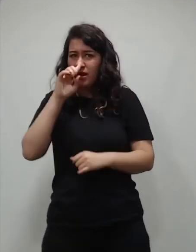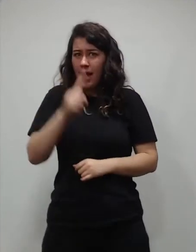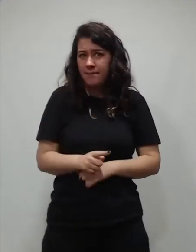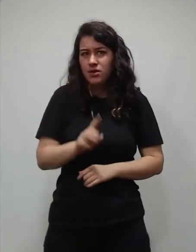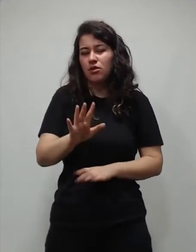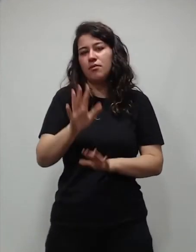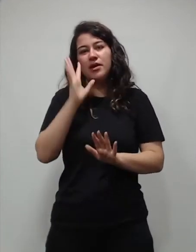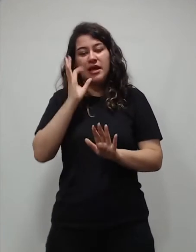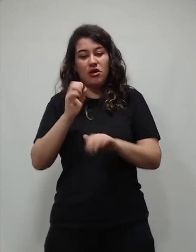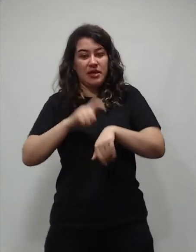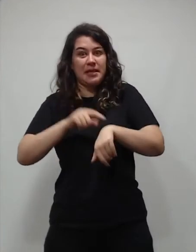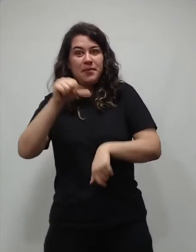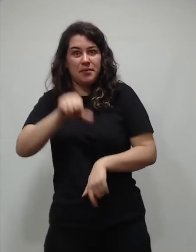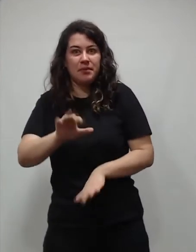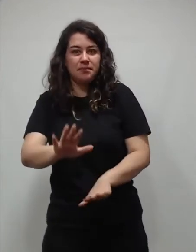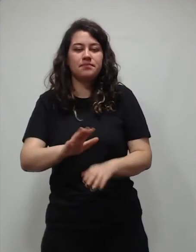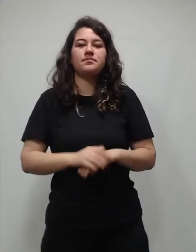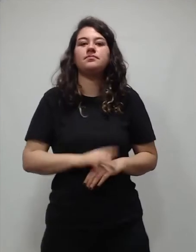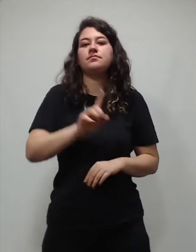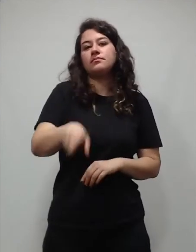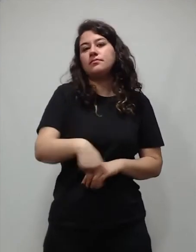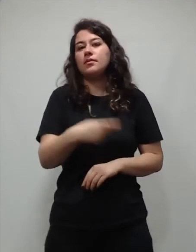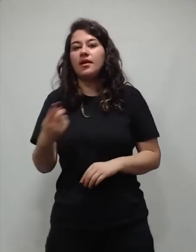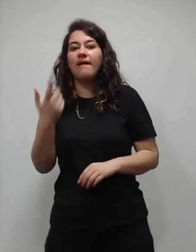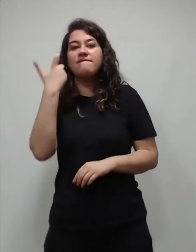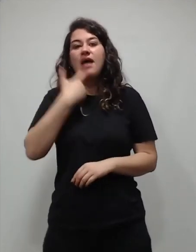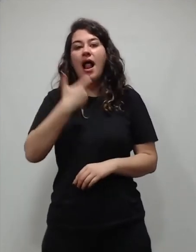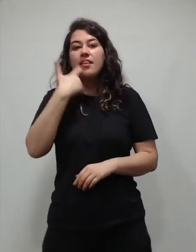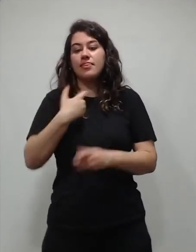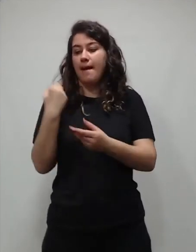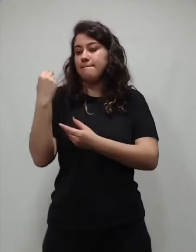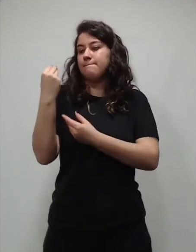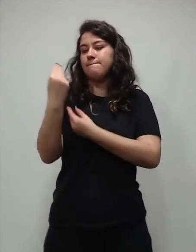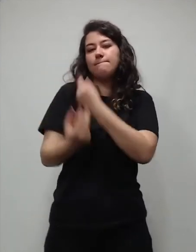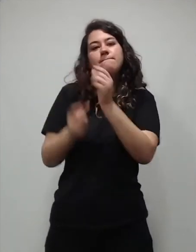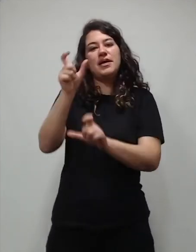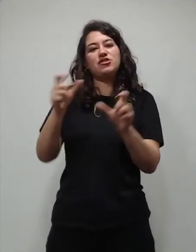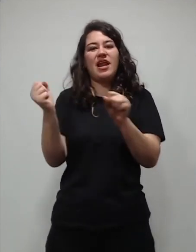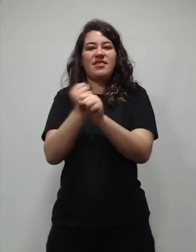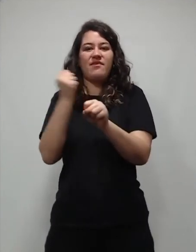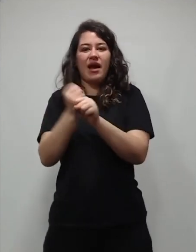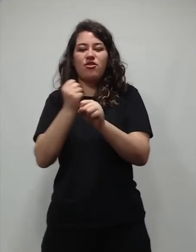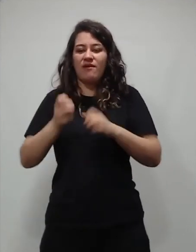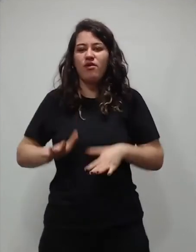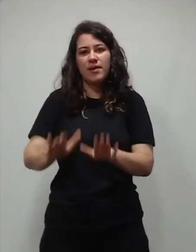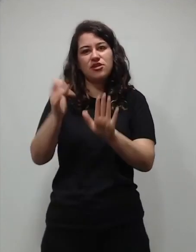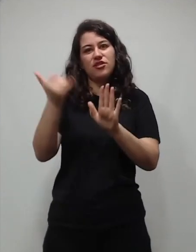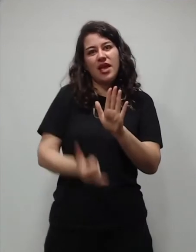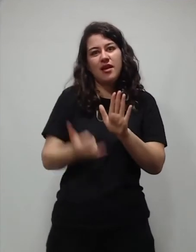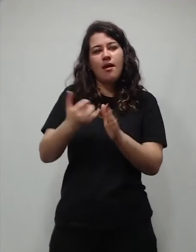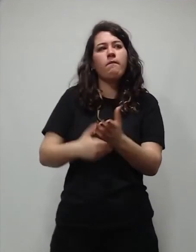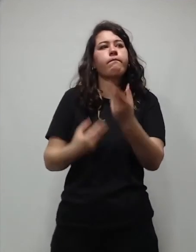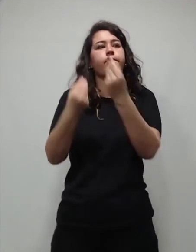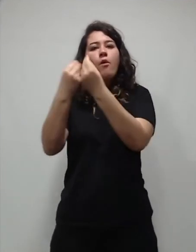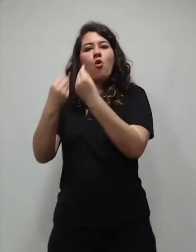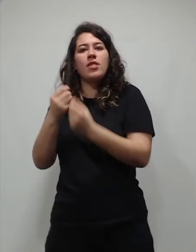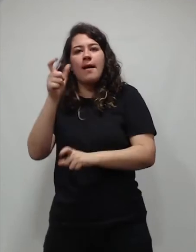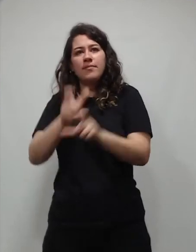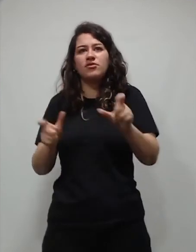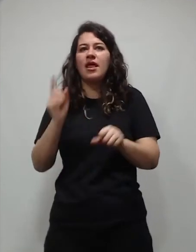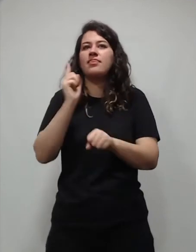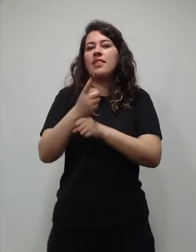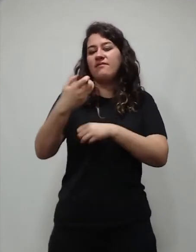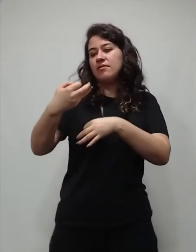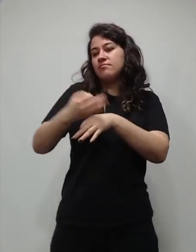porque supongo que... Y tensiones ante la falta de personal formado. Digamos que hay mucho personal que debe